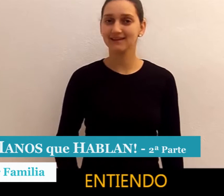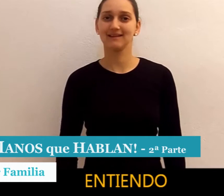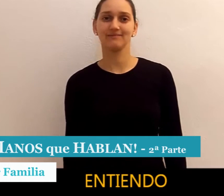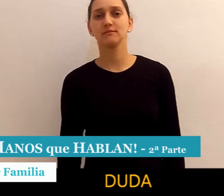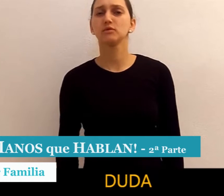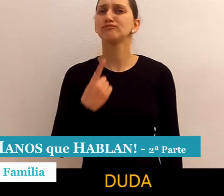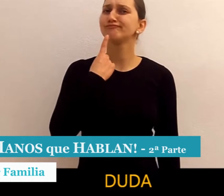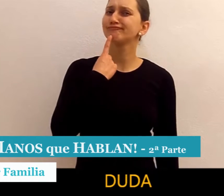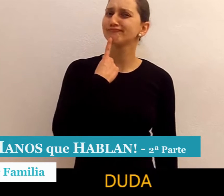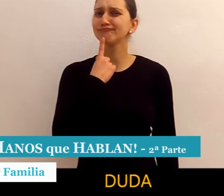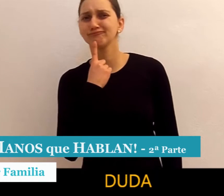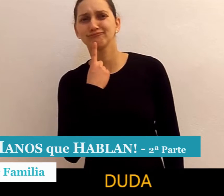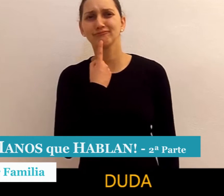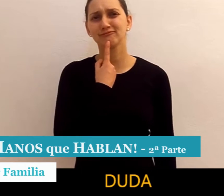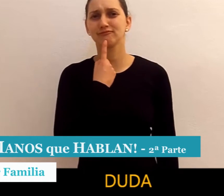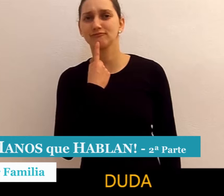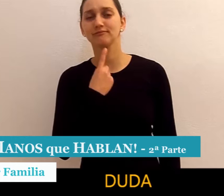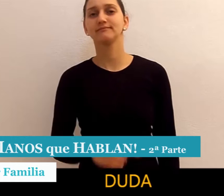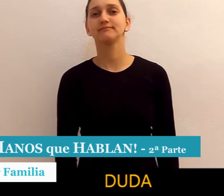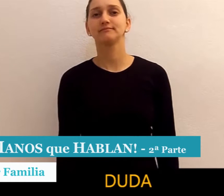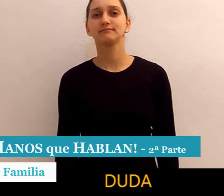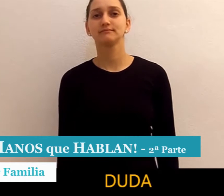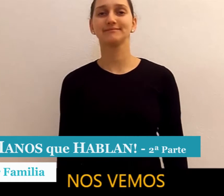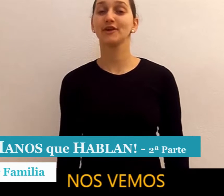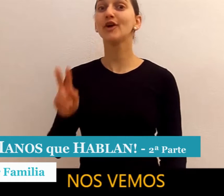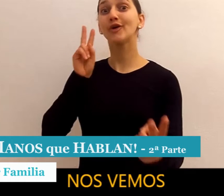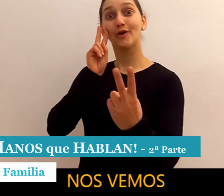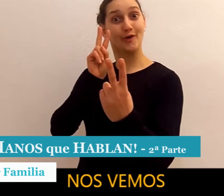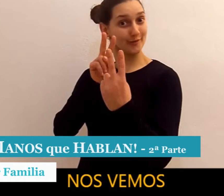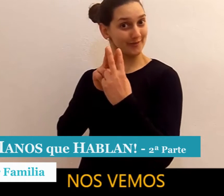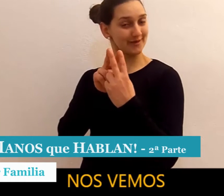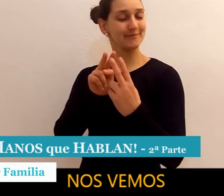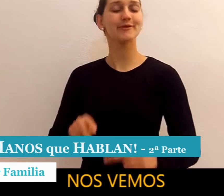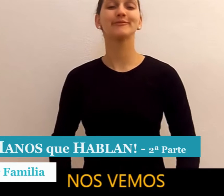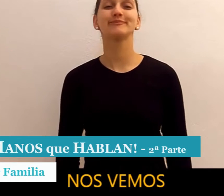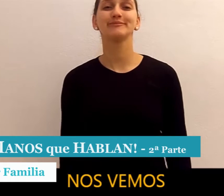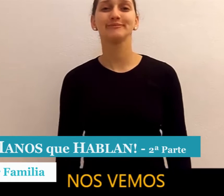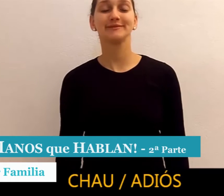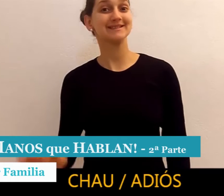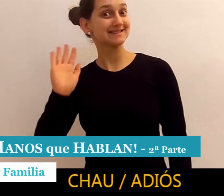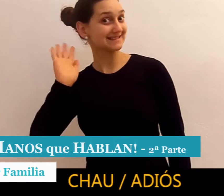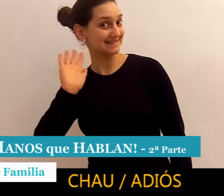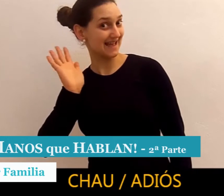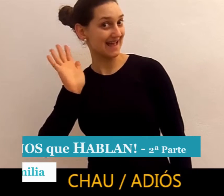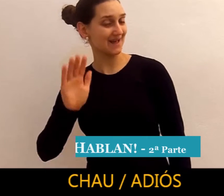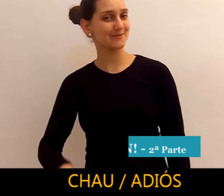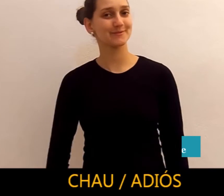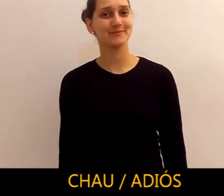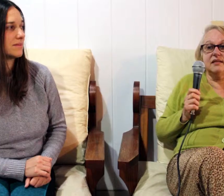Y lo mismo, sí, o pagar cuentas, que donde quieran que vayan. Por eso es tan importante que ahora se